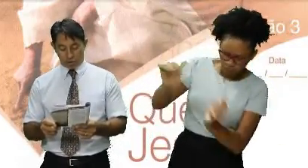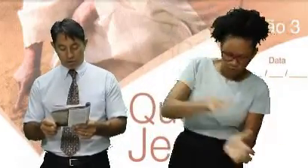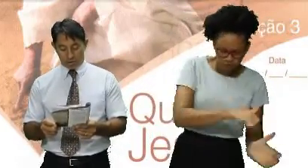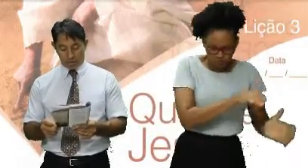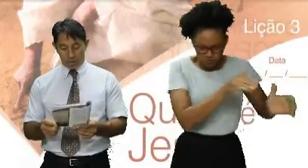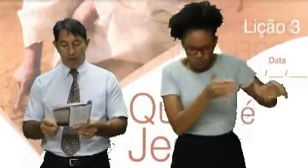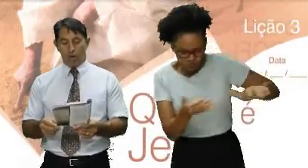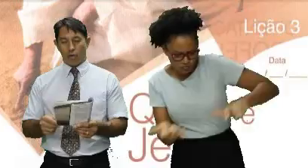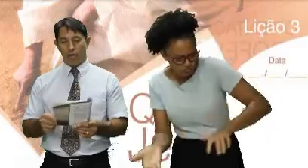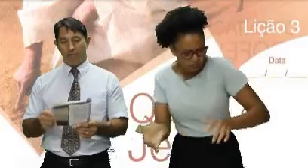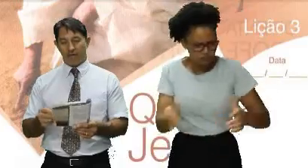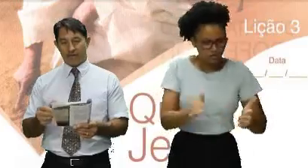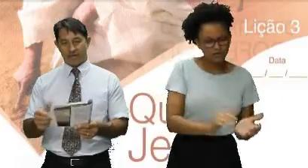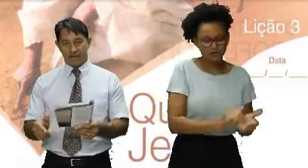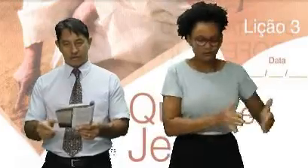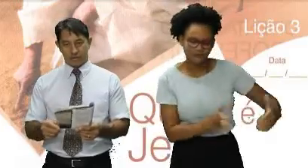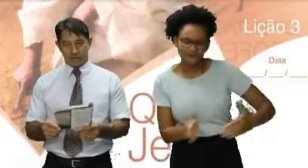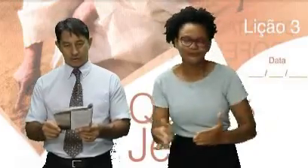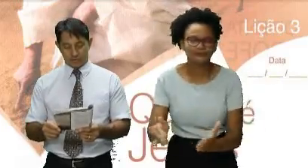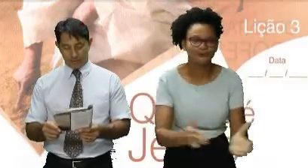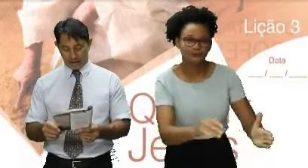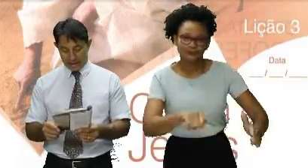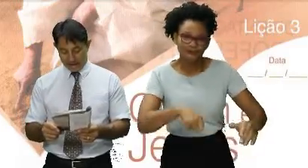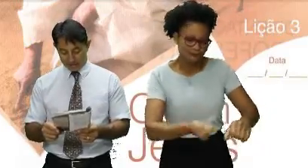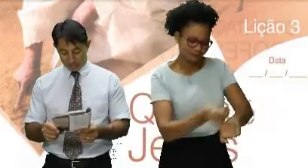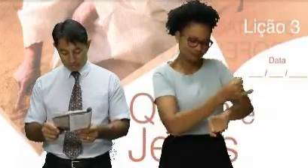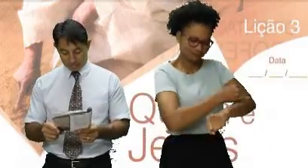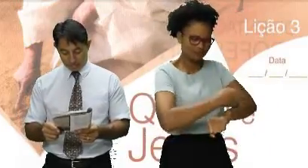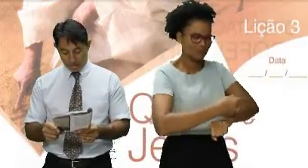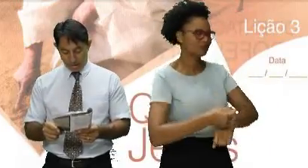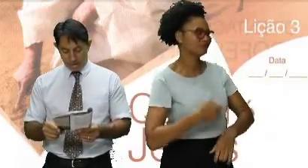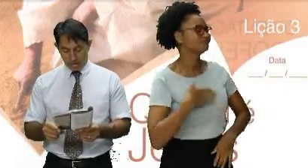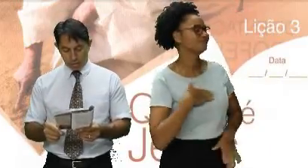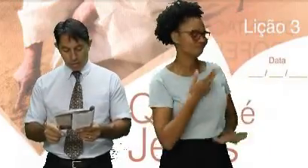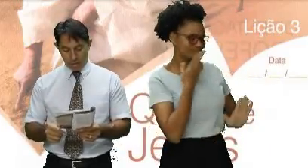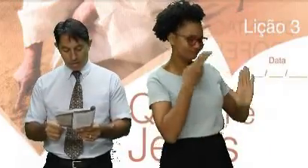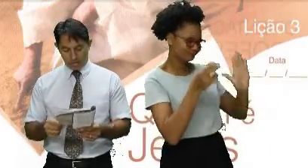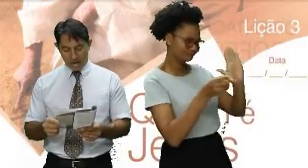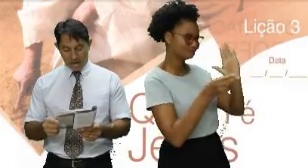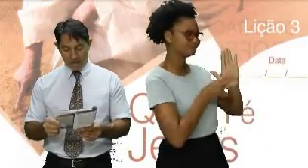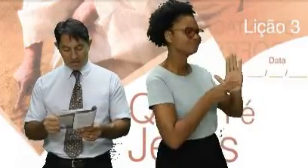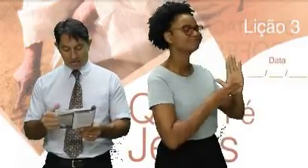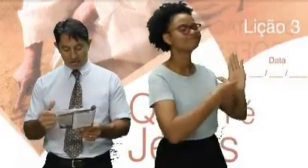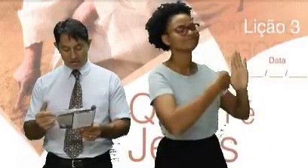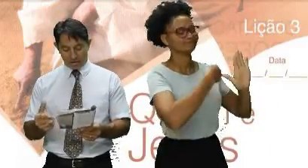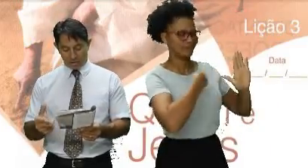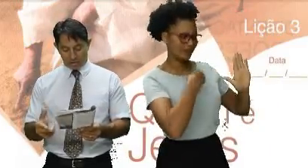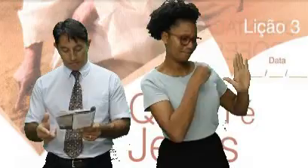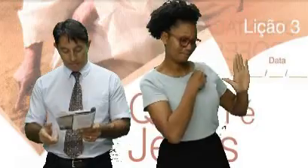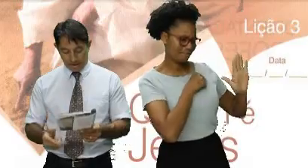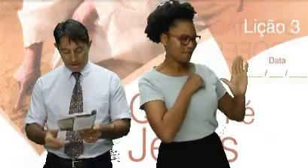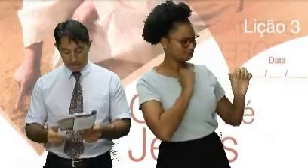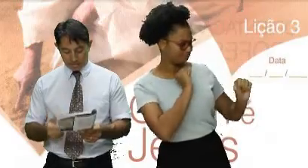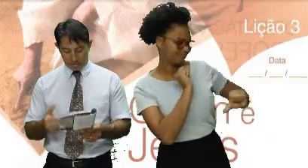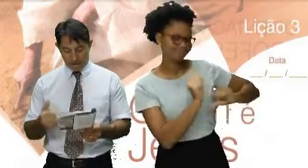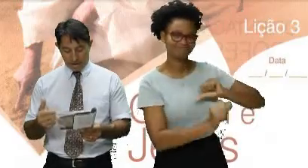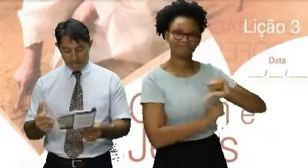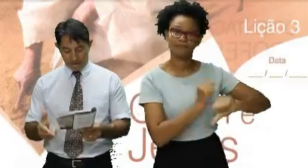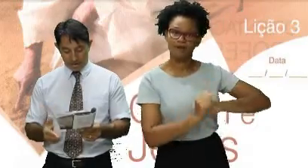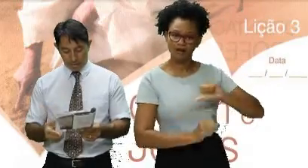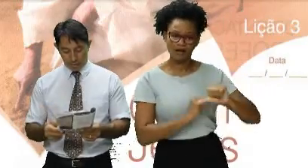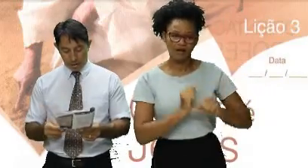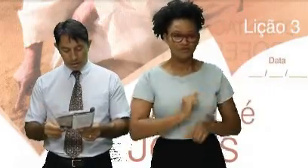Rio Jordão, confessando os seus pecados. E João andava vestido de pelos